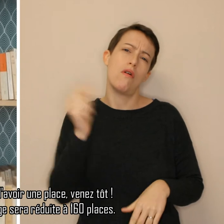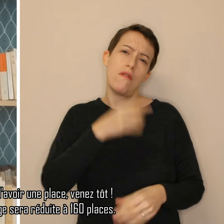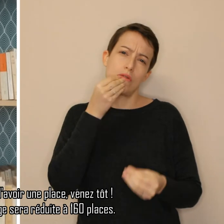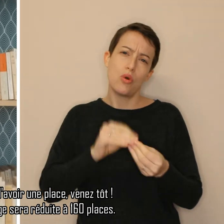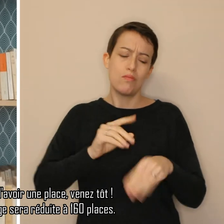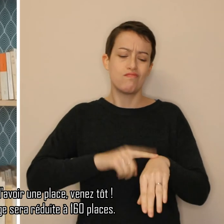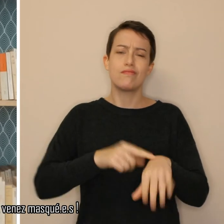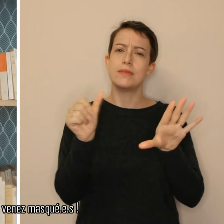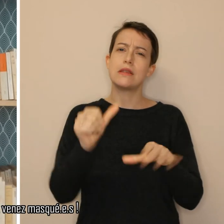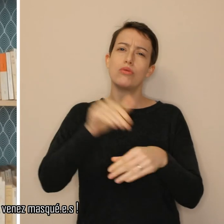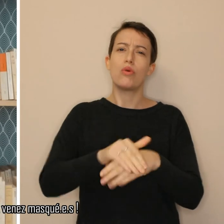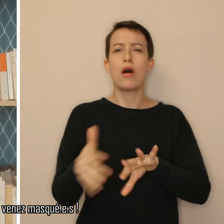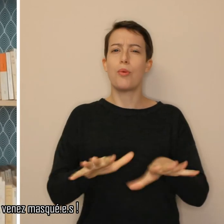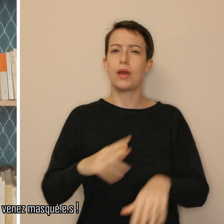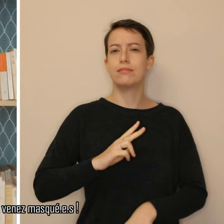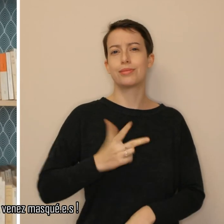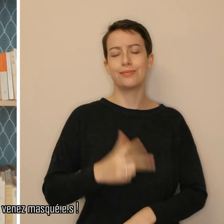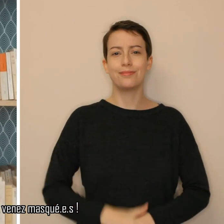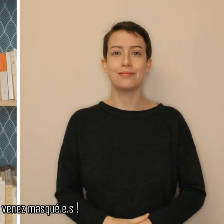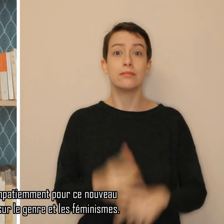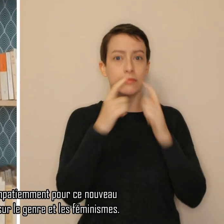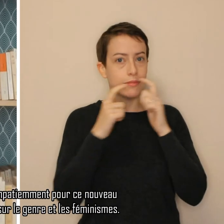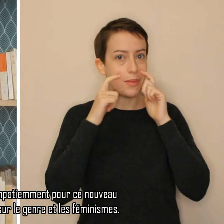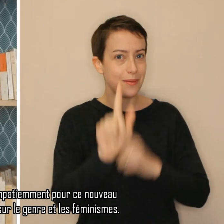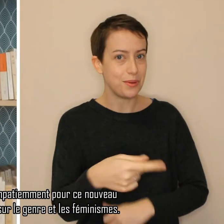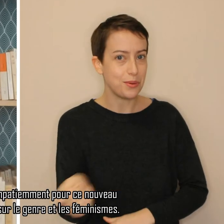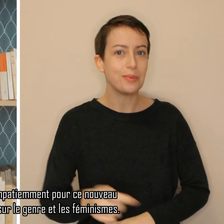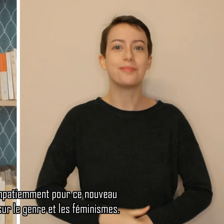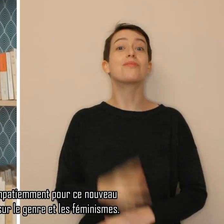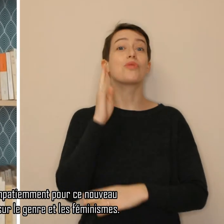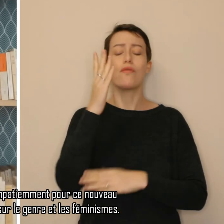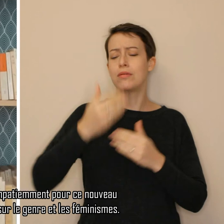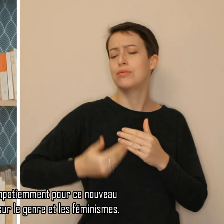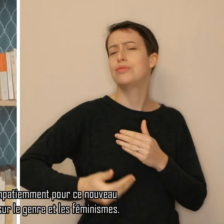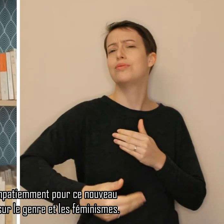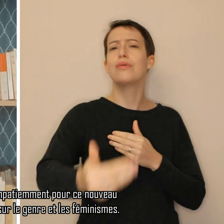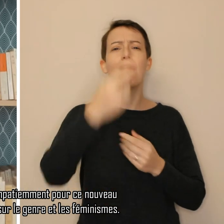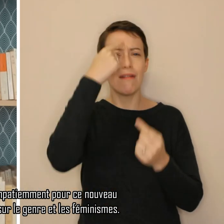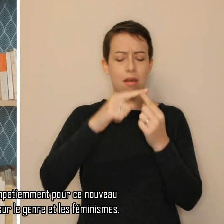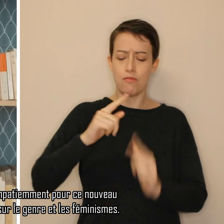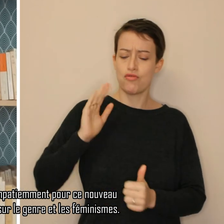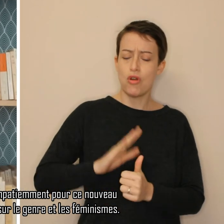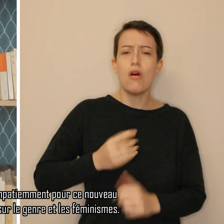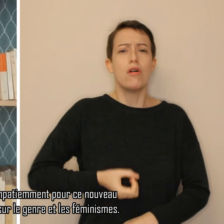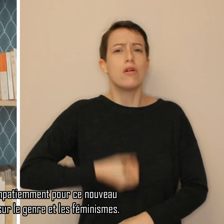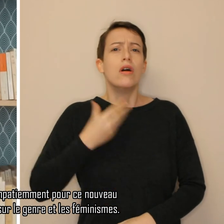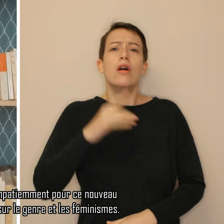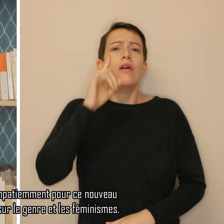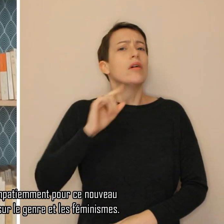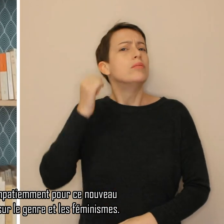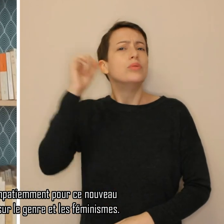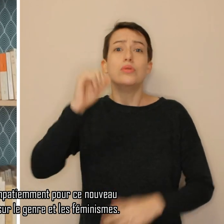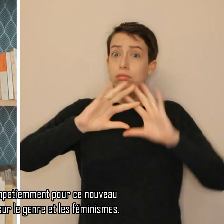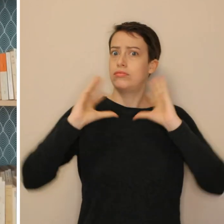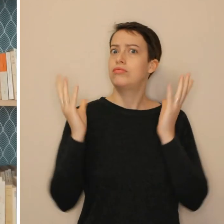160 places. Et surtout, venez masquer. Je vous attends impatiemment pour ce nouveau cycle de réflexions sur le genre